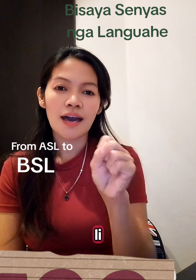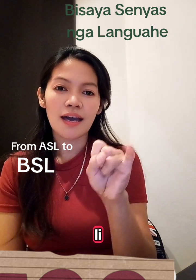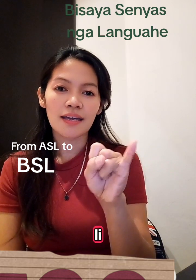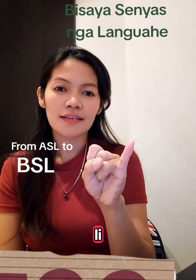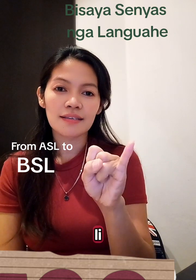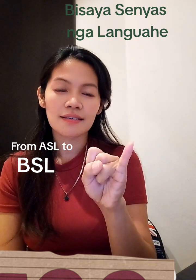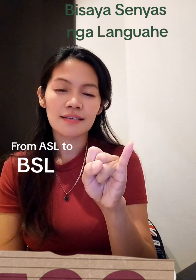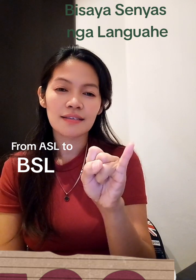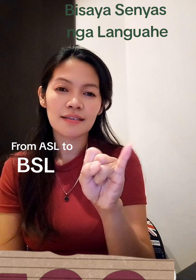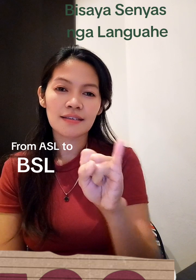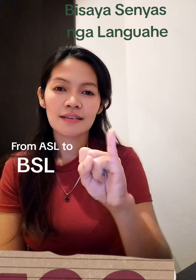I.